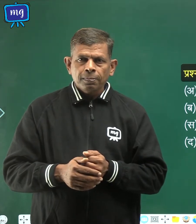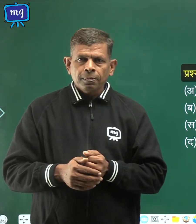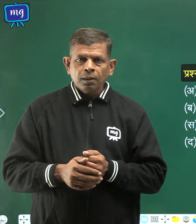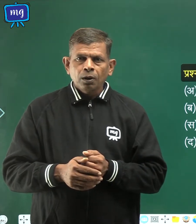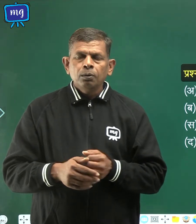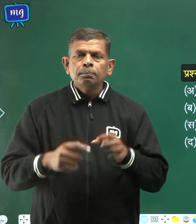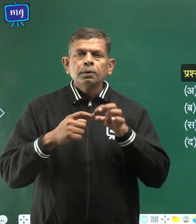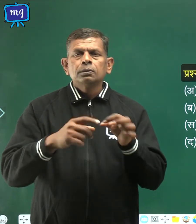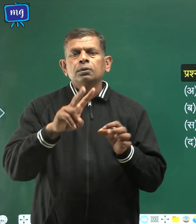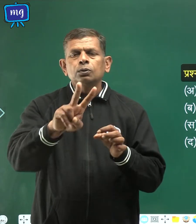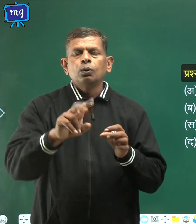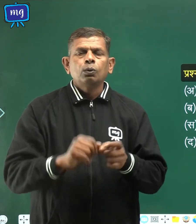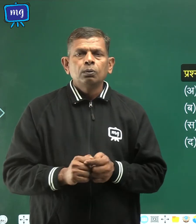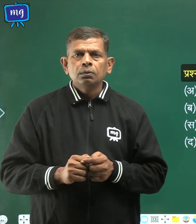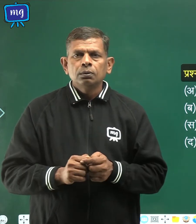प्रश्न 2,